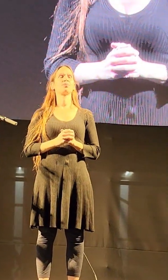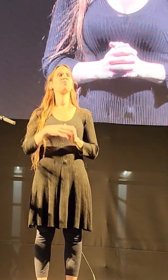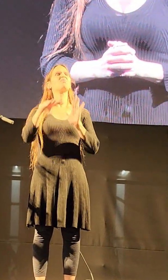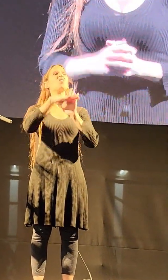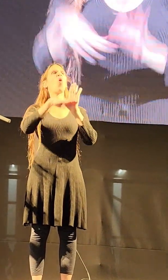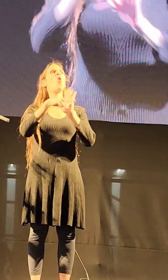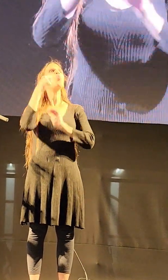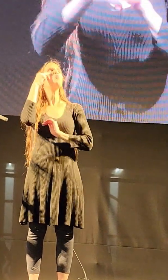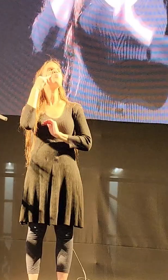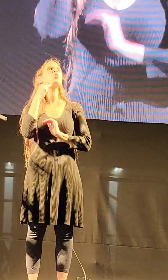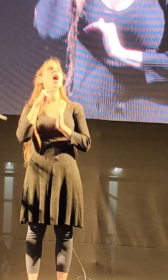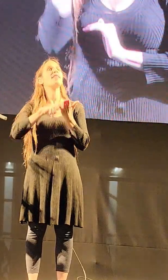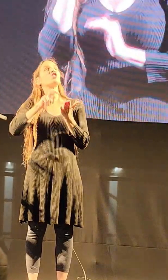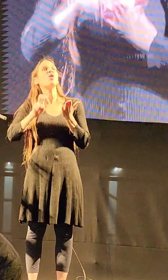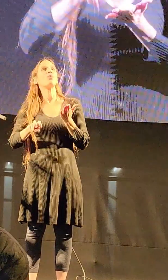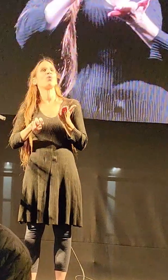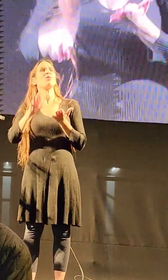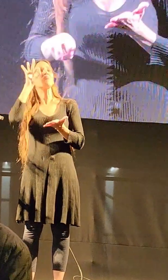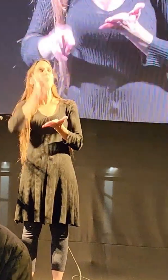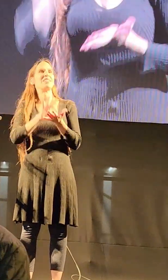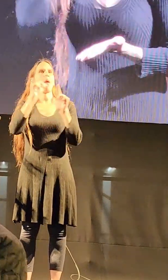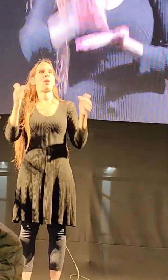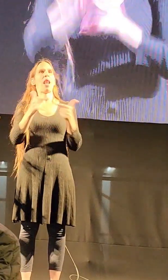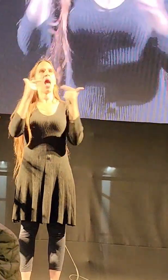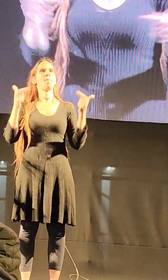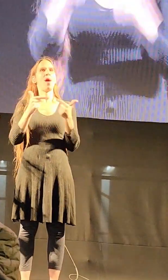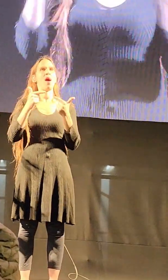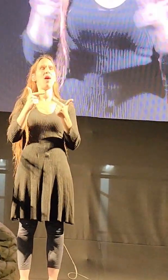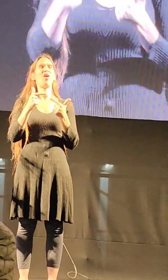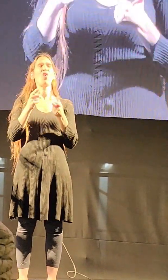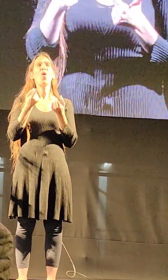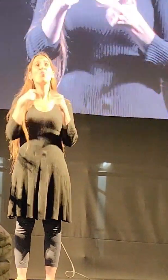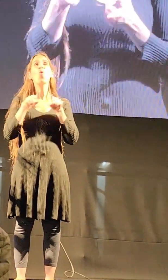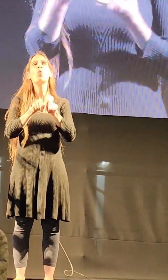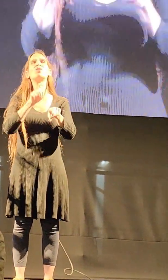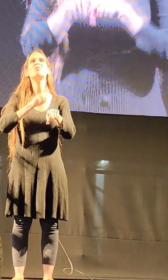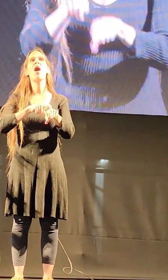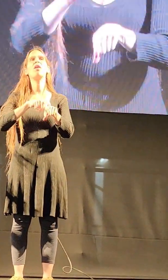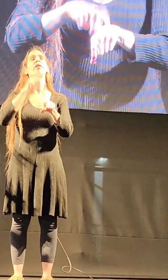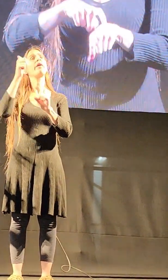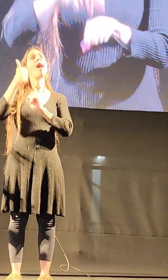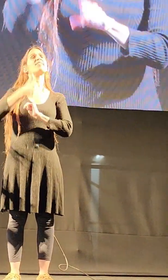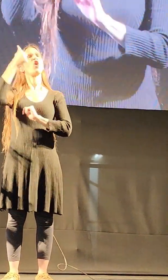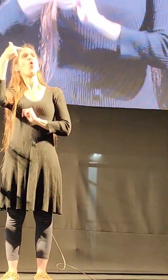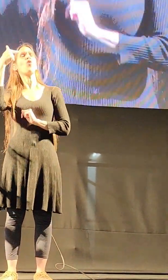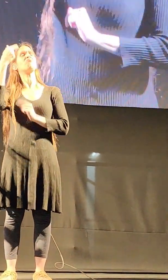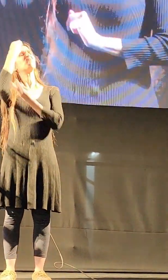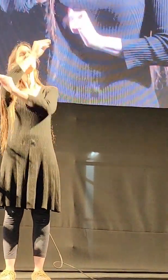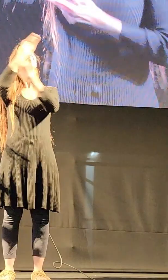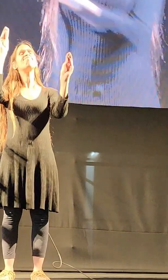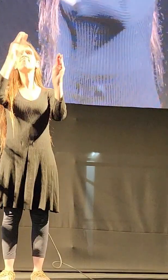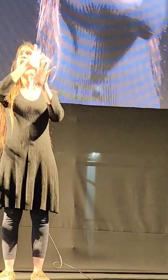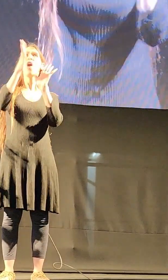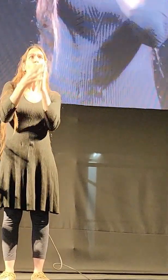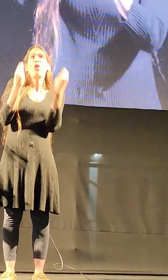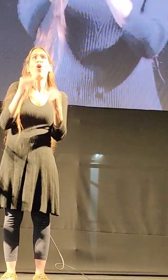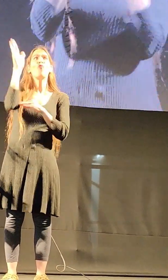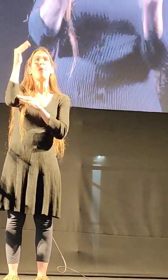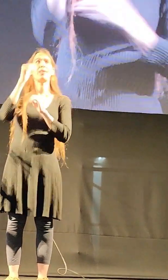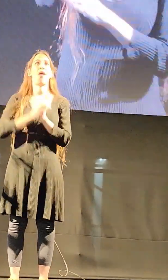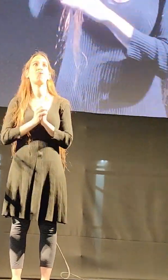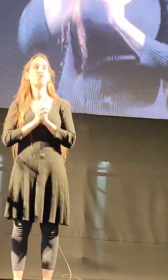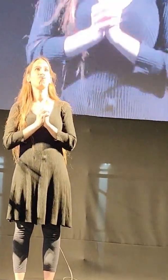חוק בושת ההשתמשות בזמן המלחמה. באותו הזמן מצהיר השר גולדקנופ שהכל טוב